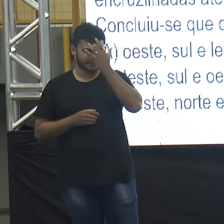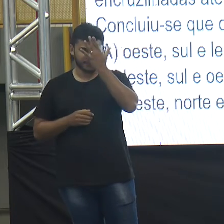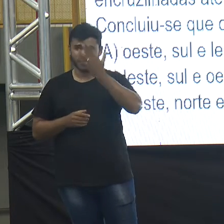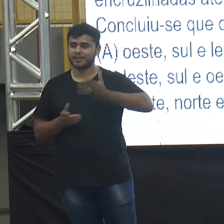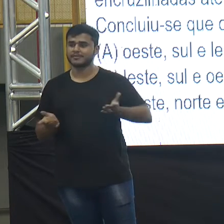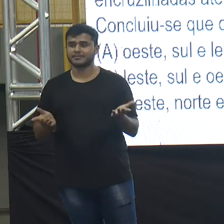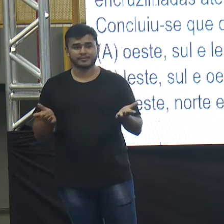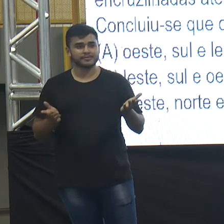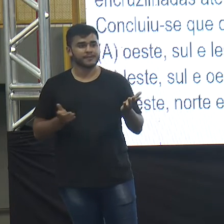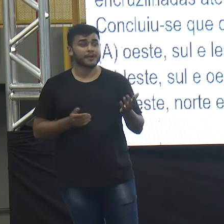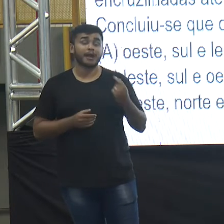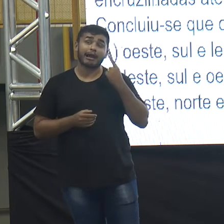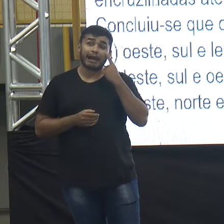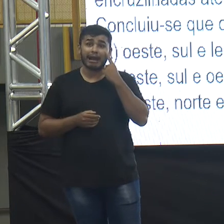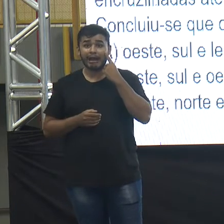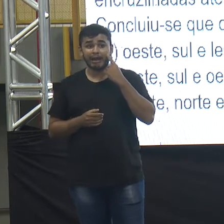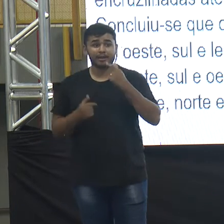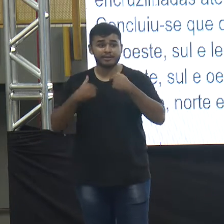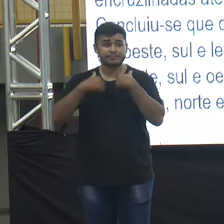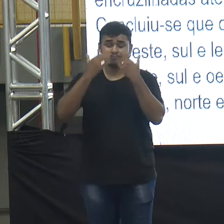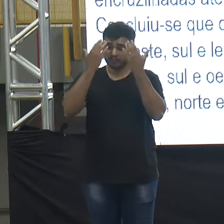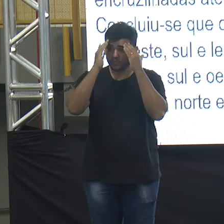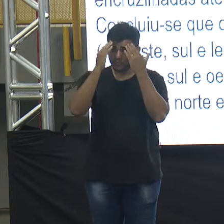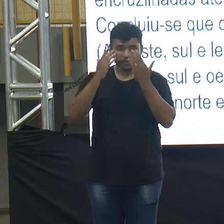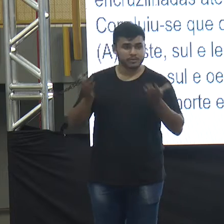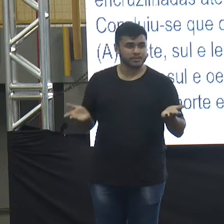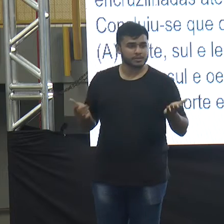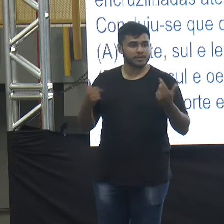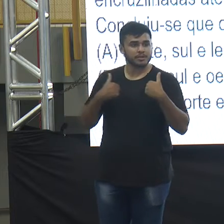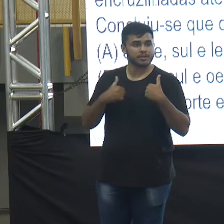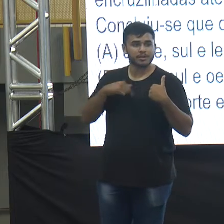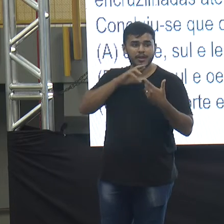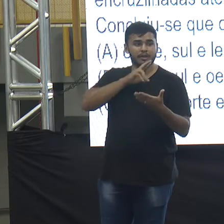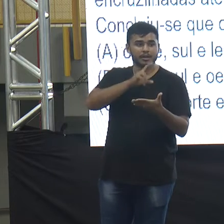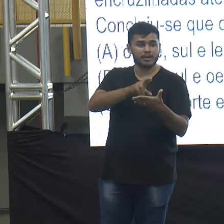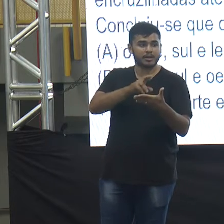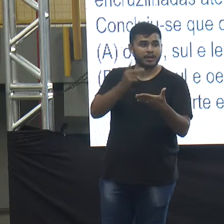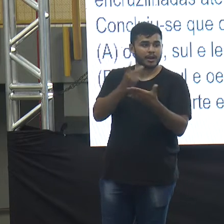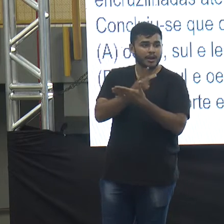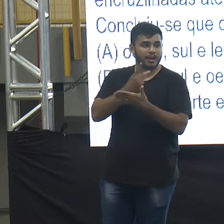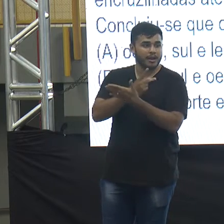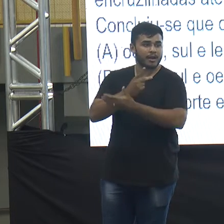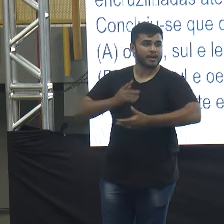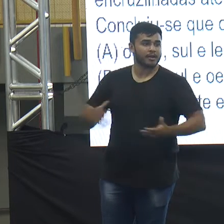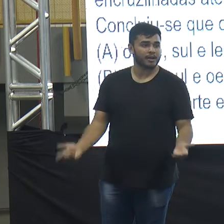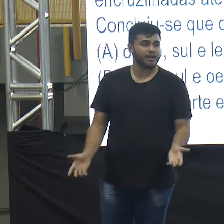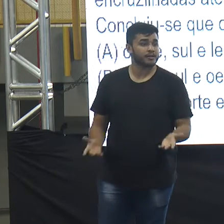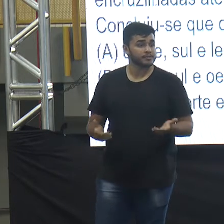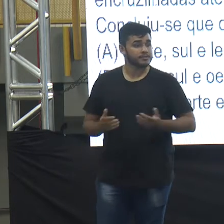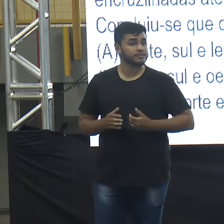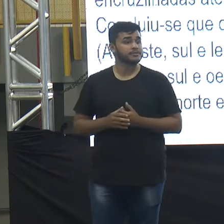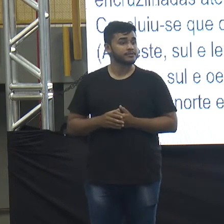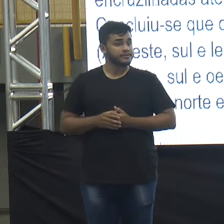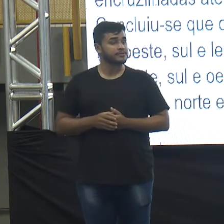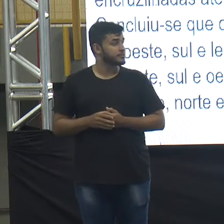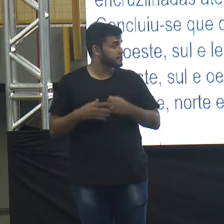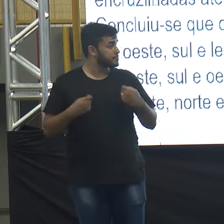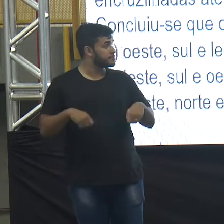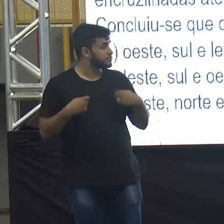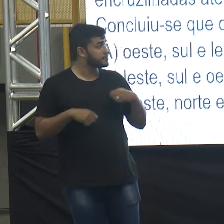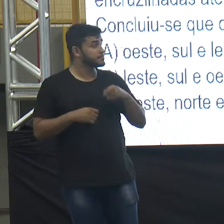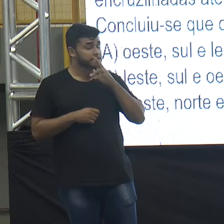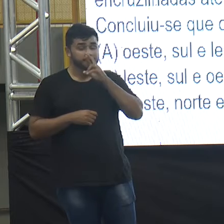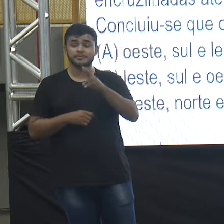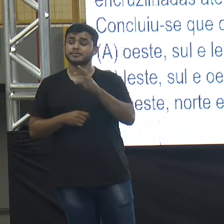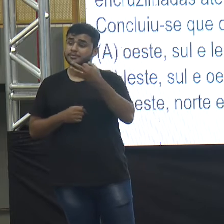mesmo. Às vezes é porque você quer errar a questão. Eu vou errar. Não, cara. Não pode errar um negócio desse tão simples que é.